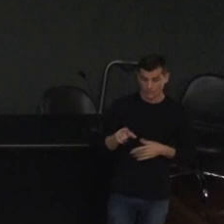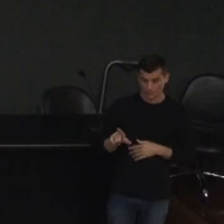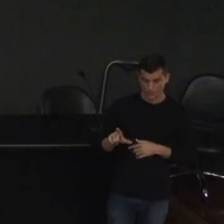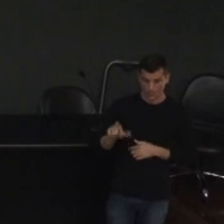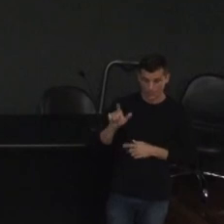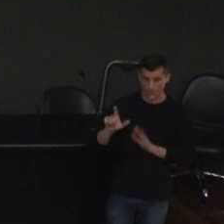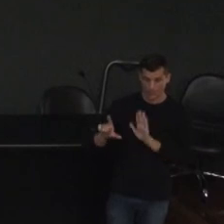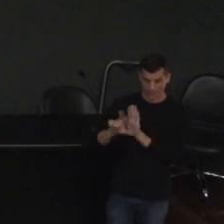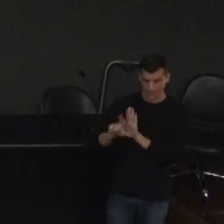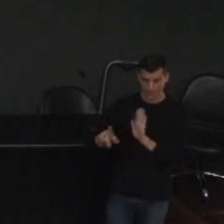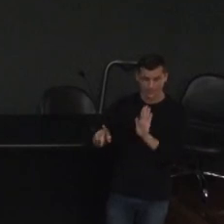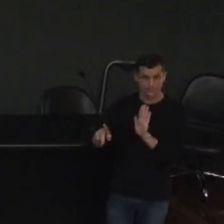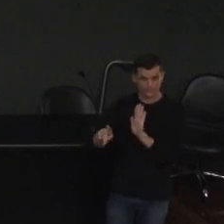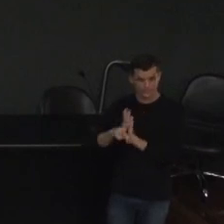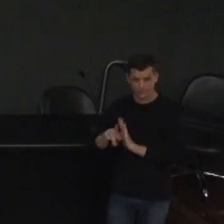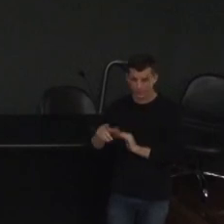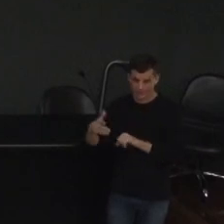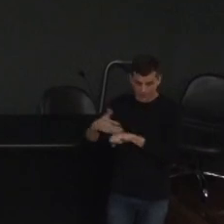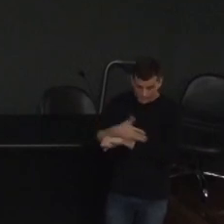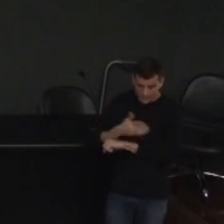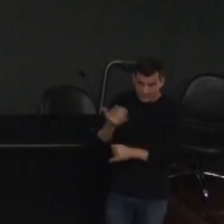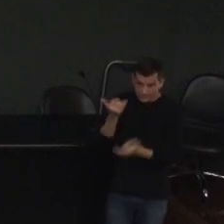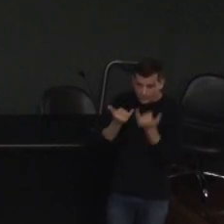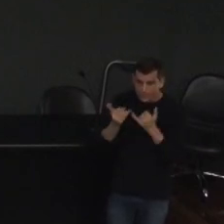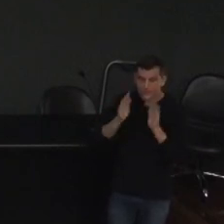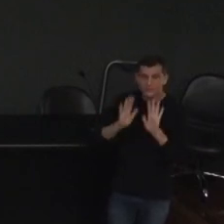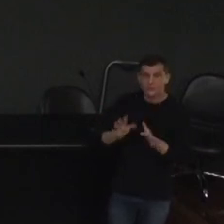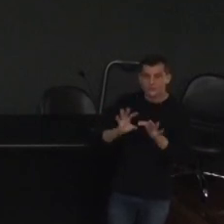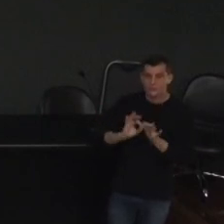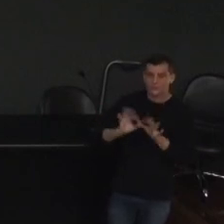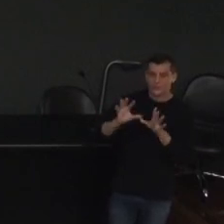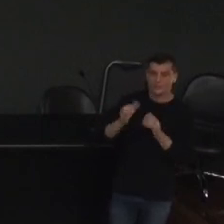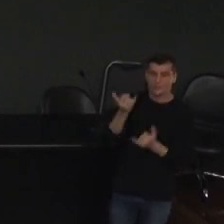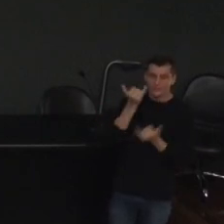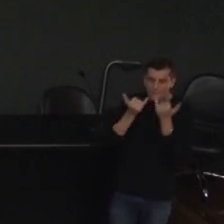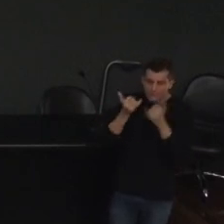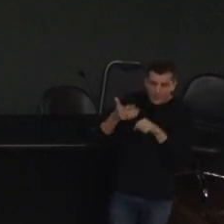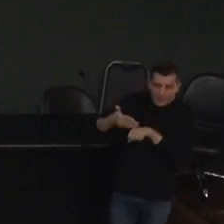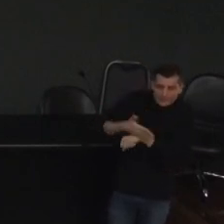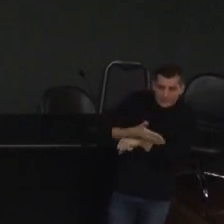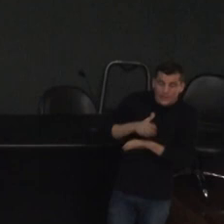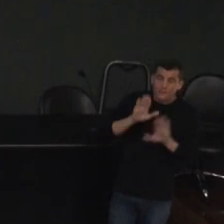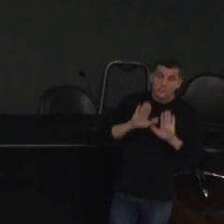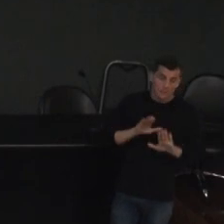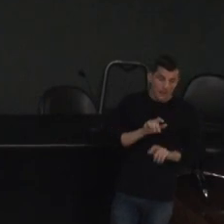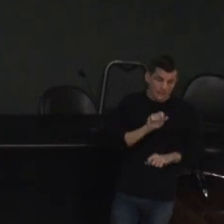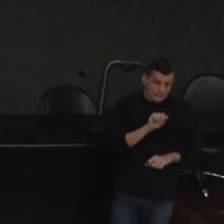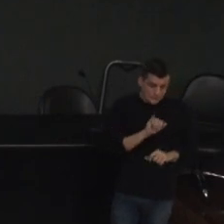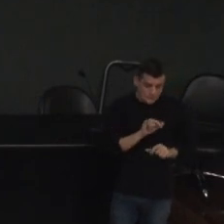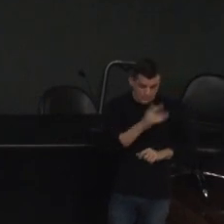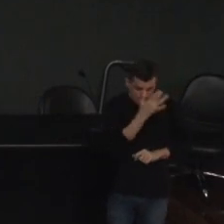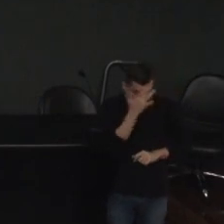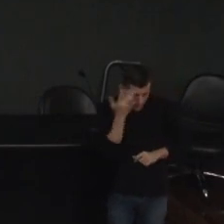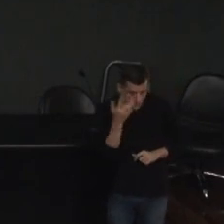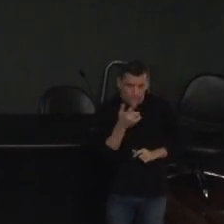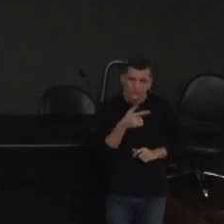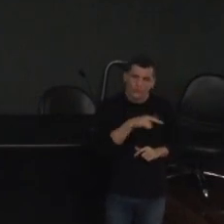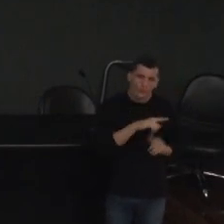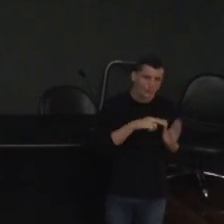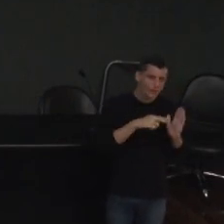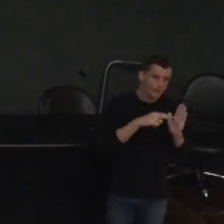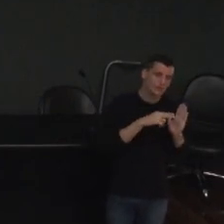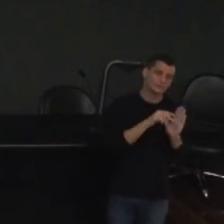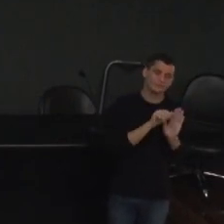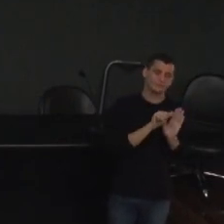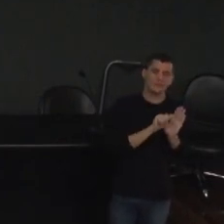a divulgação das informações de vocês mas se você tiver um ato normativo se você tiver uma lei se você tiver qualquer